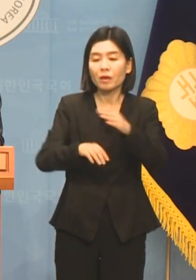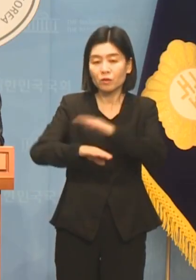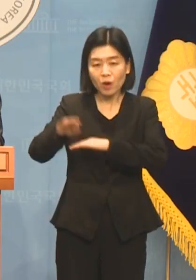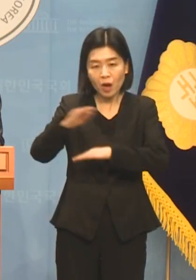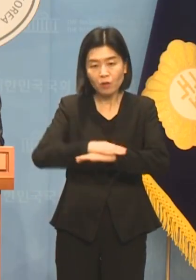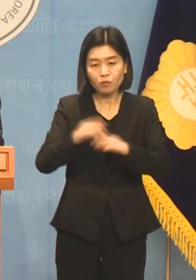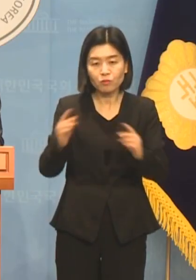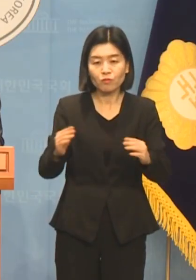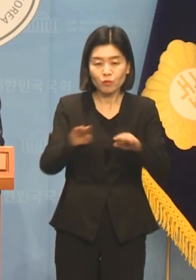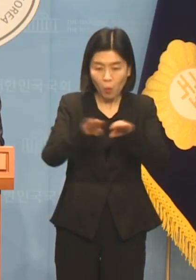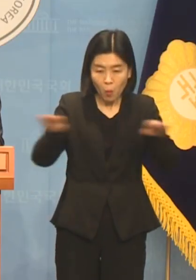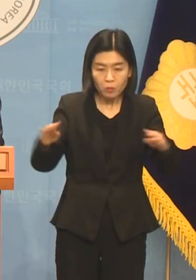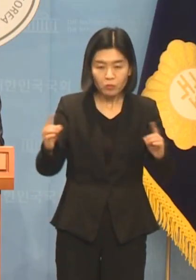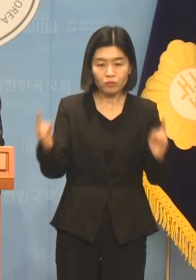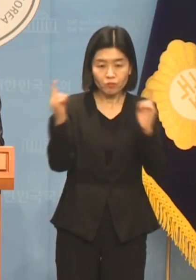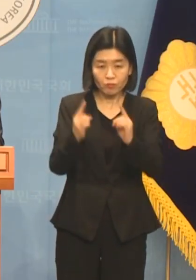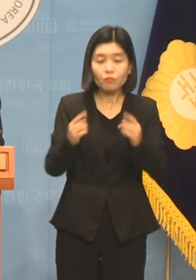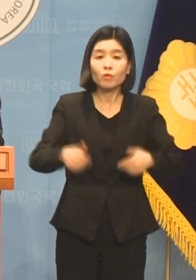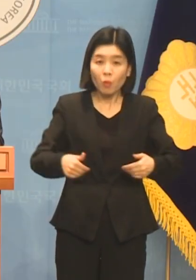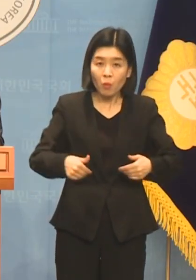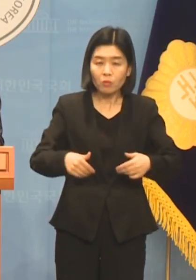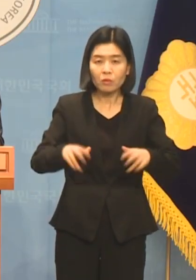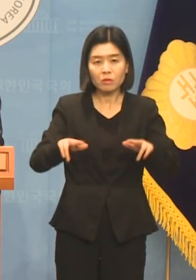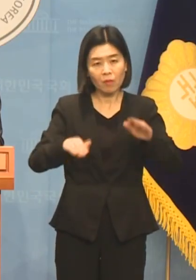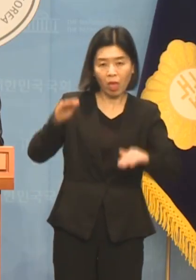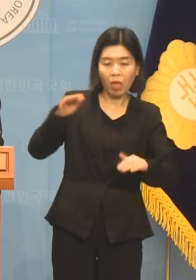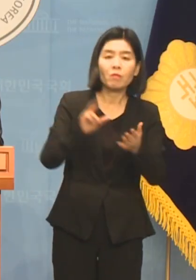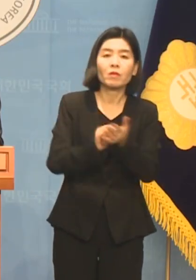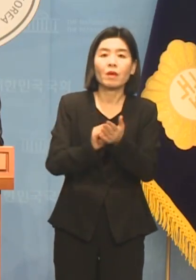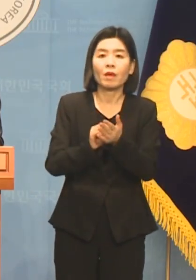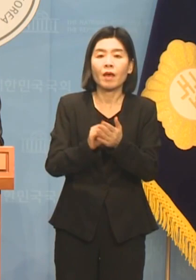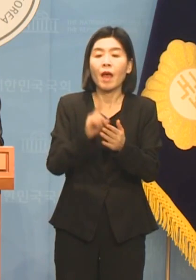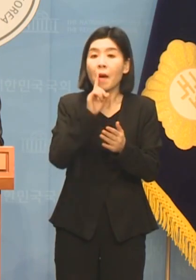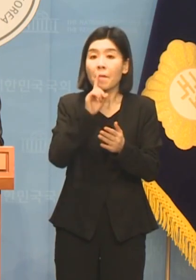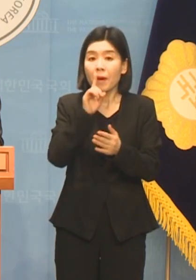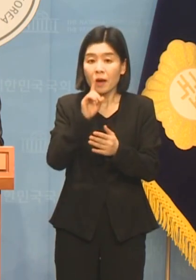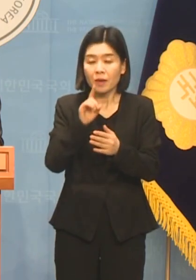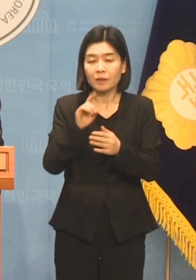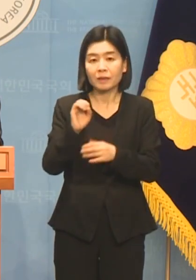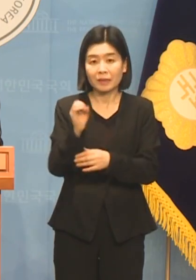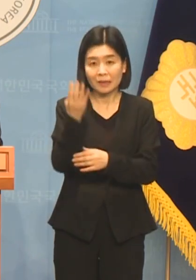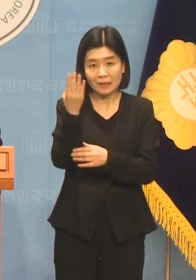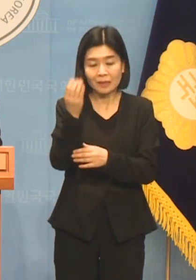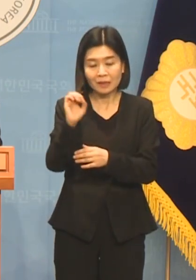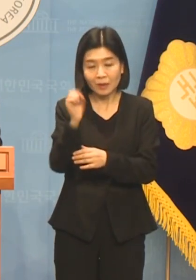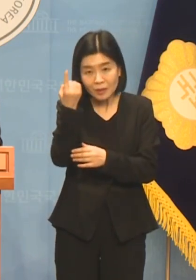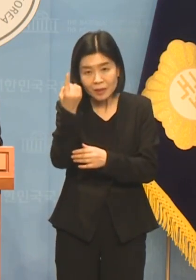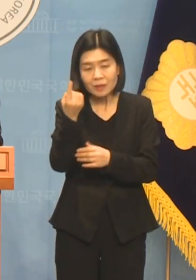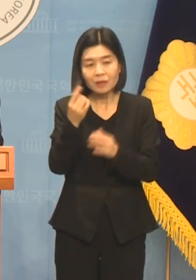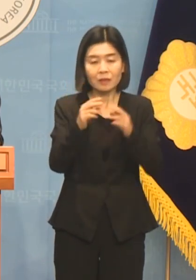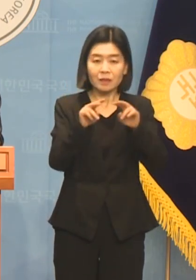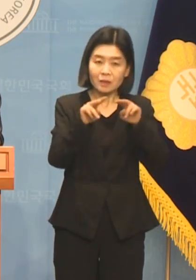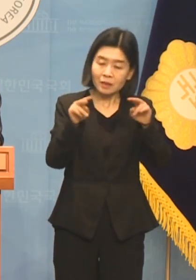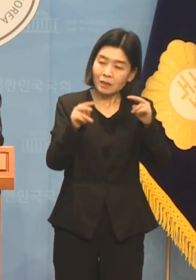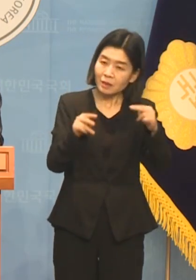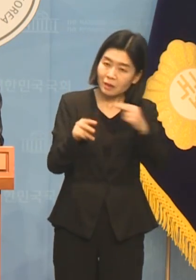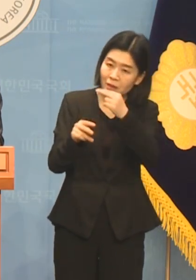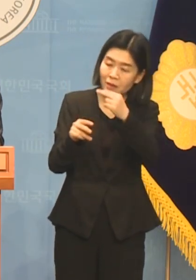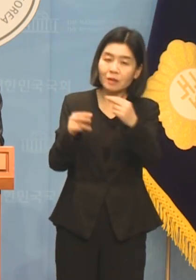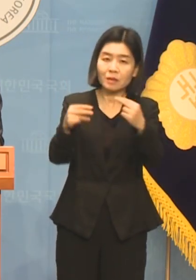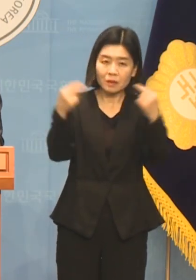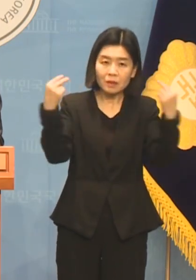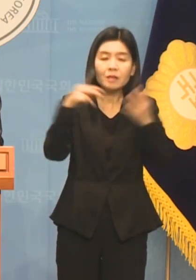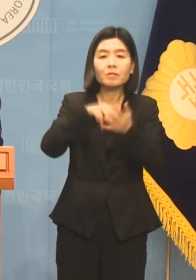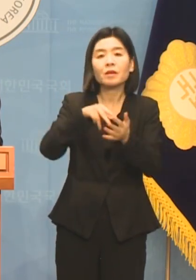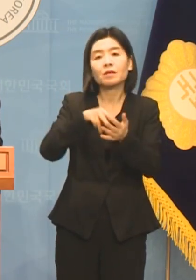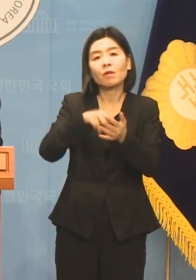현 정국은 첨예하게 대립되어 있으며 방송 패널들의 발언은 시청자들에게 큰 영향을 미칩니다. 그러기에 각